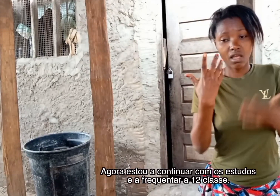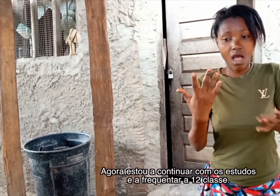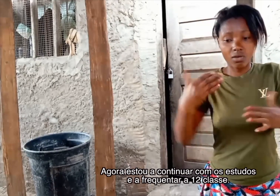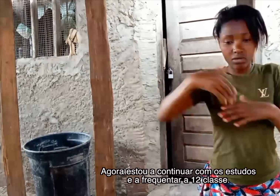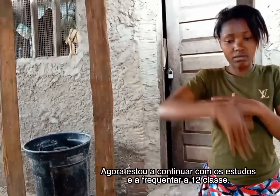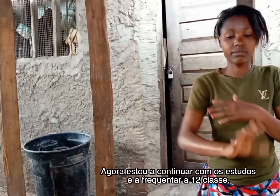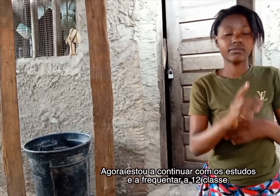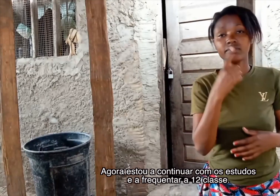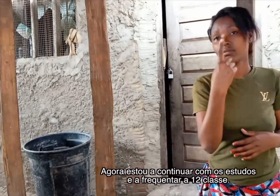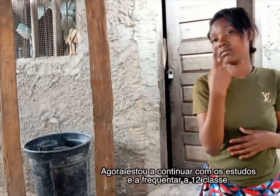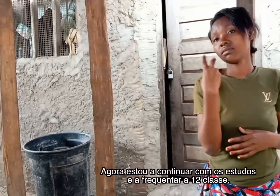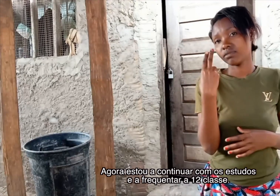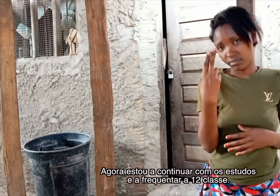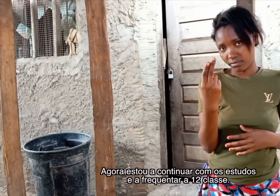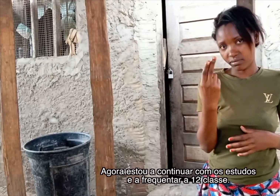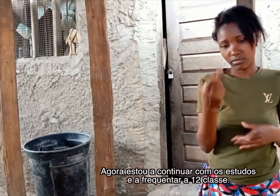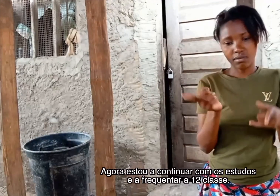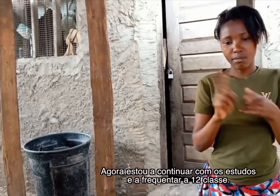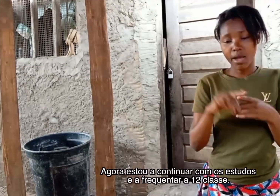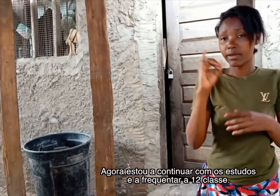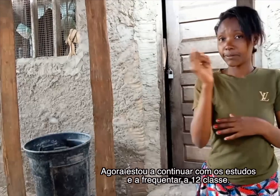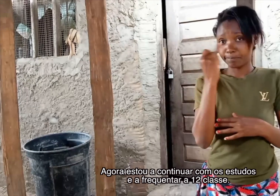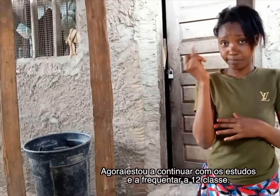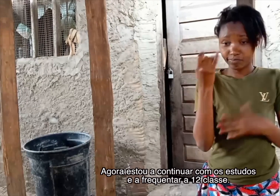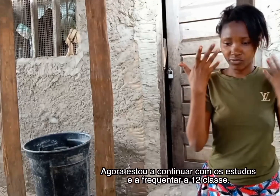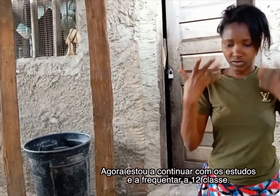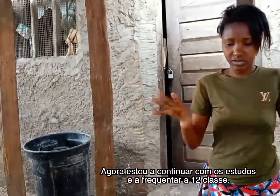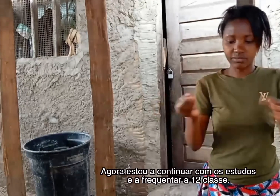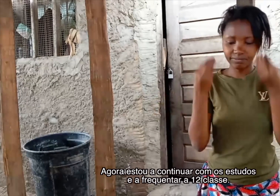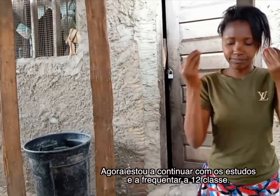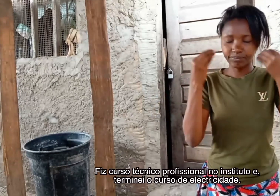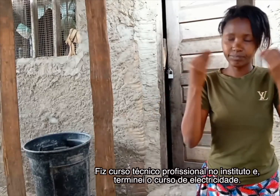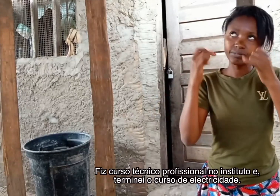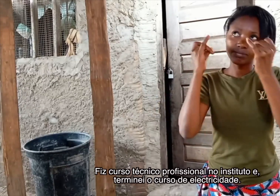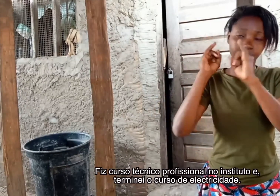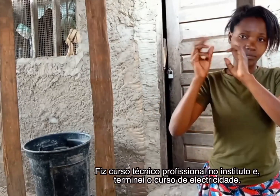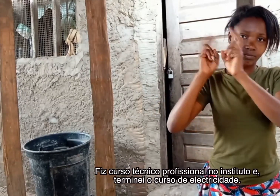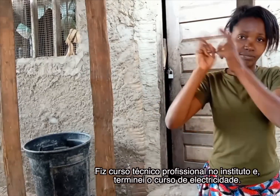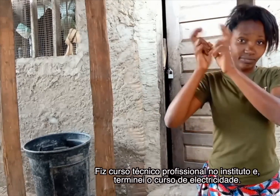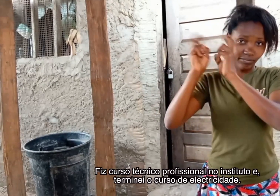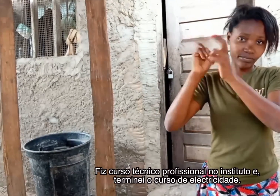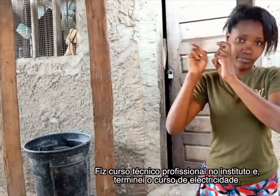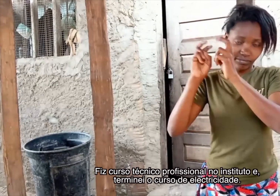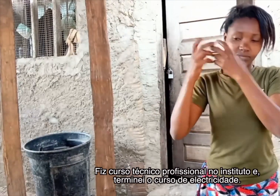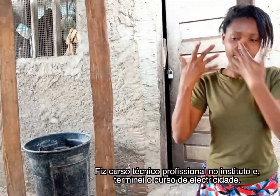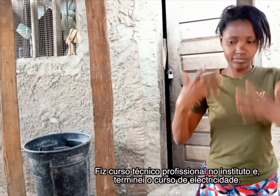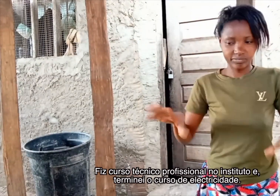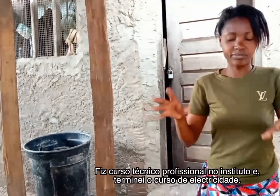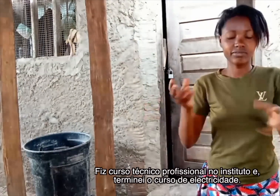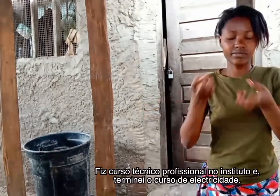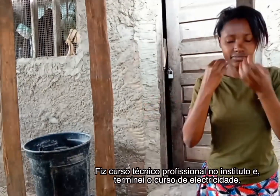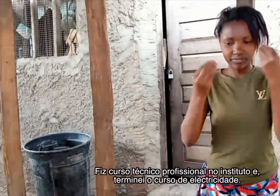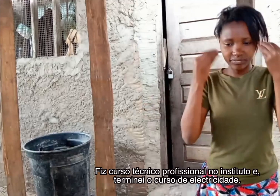Agora estou a continuar com os meus estudos e a frequentar a 12ª classe. Fiz curso técnico profissional